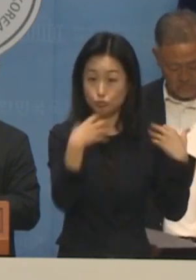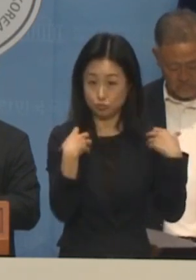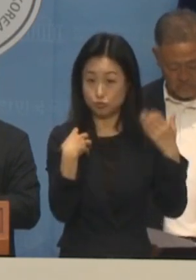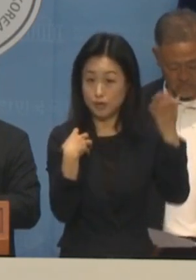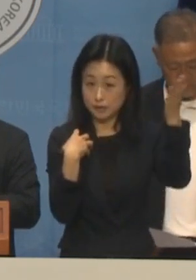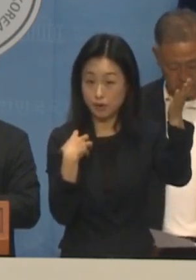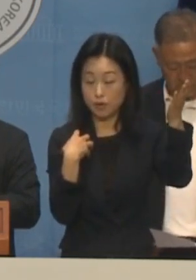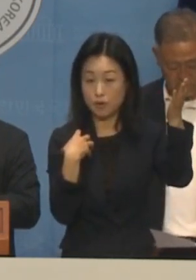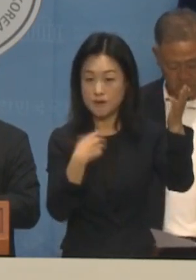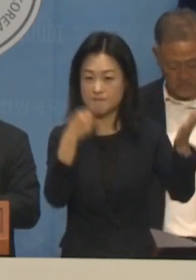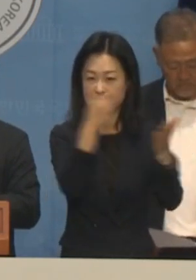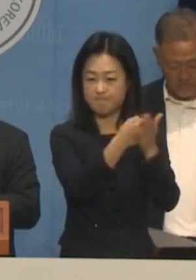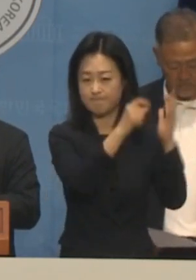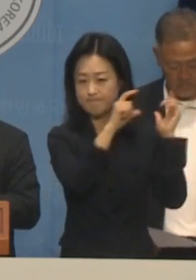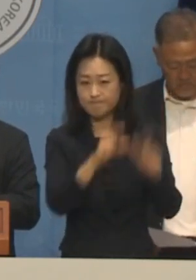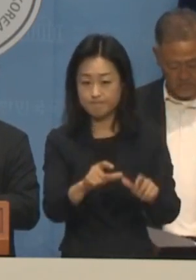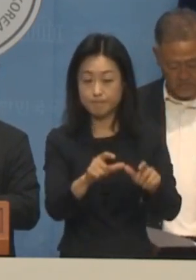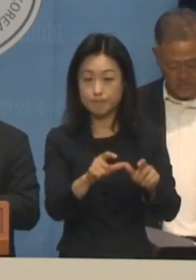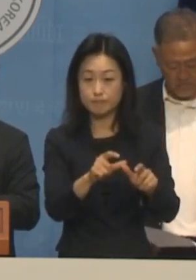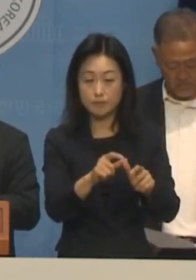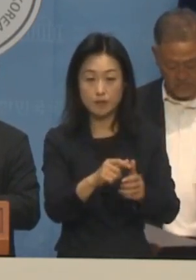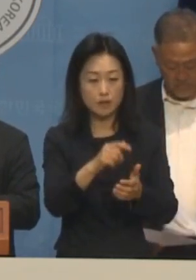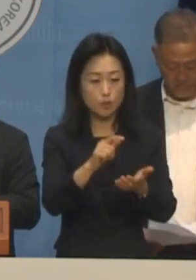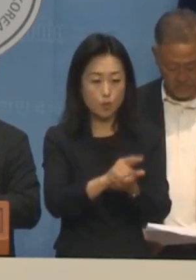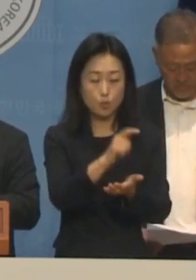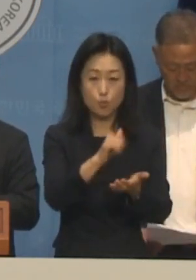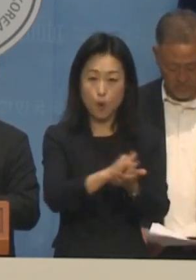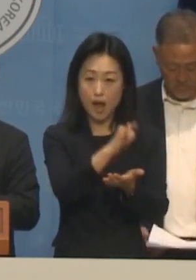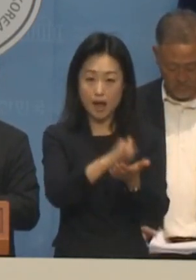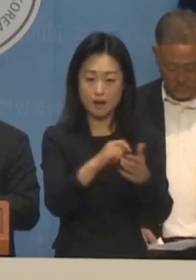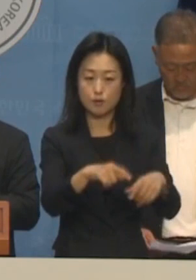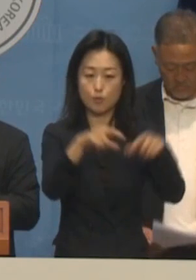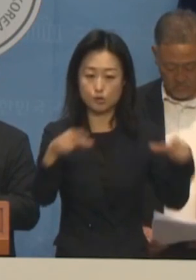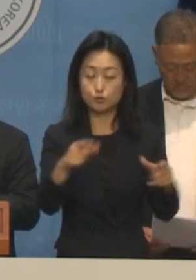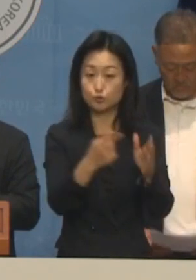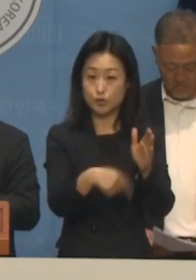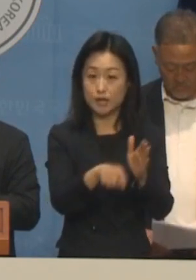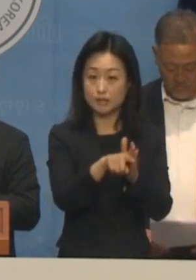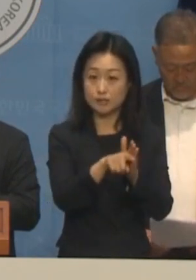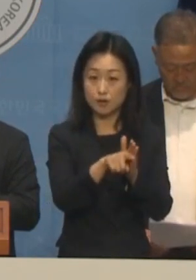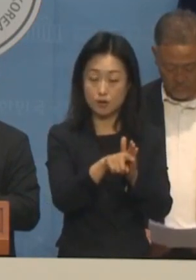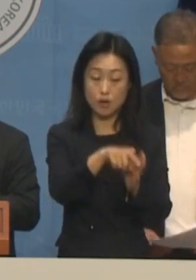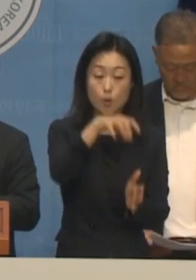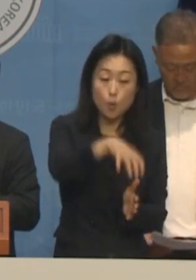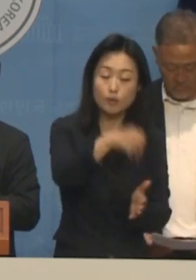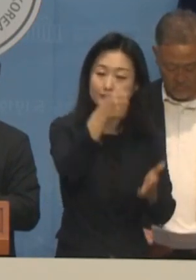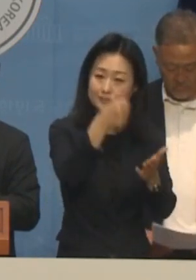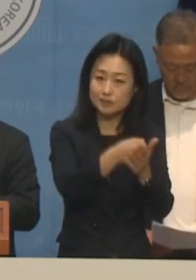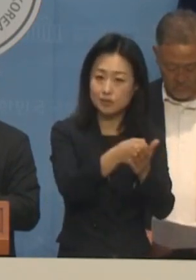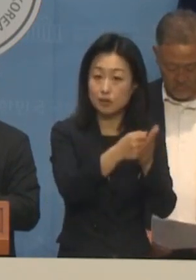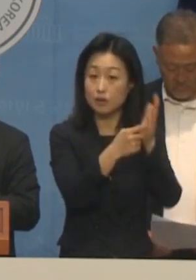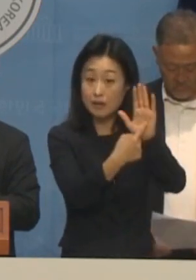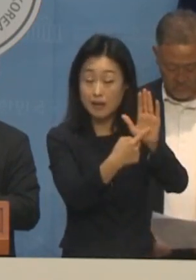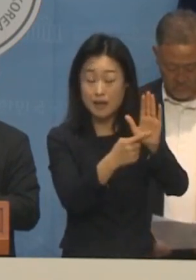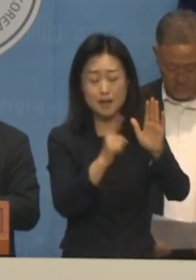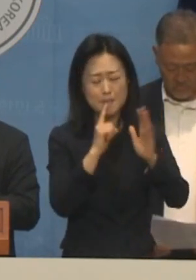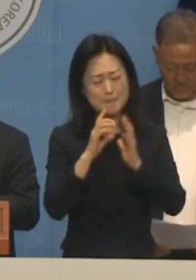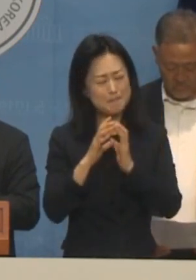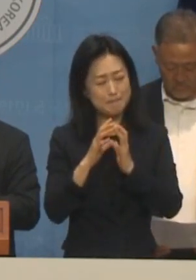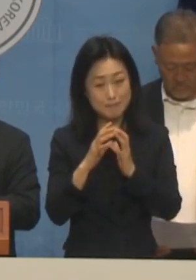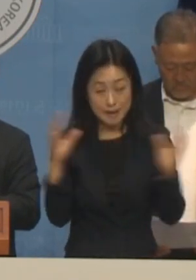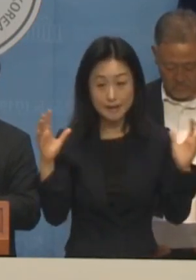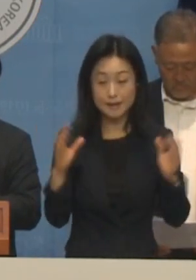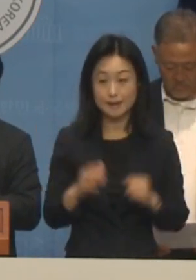이제 제주도의 공항 확충 계획으로서 이제 후보지를 발표하면서 논란은 시작이